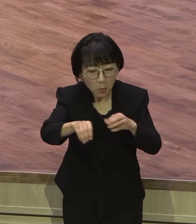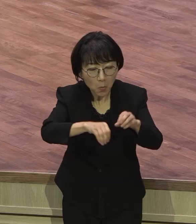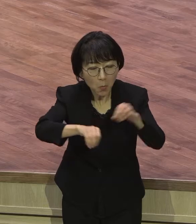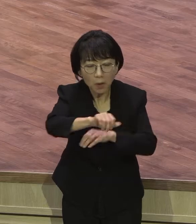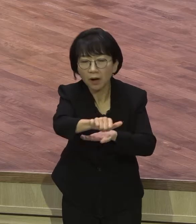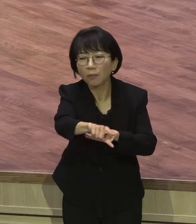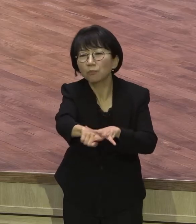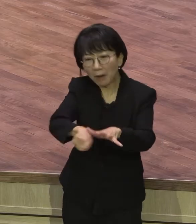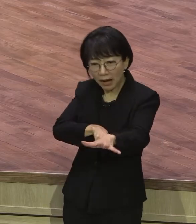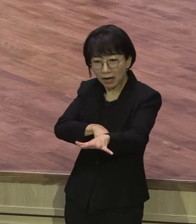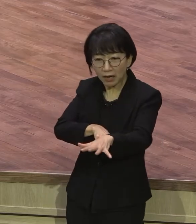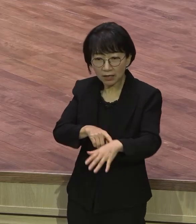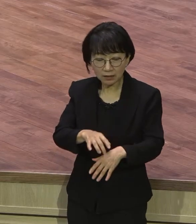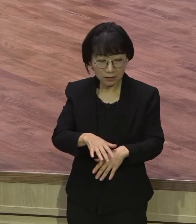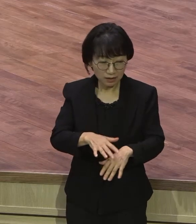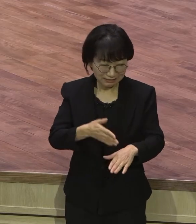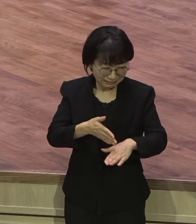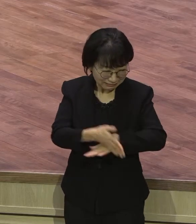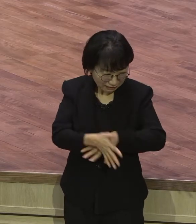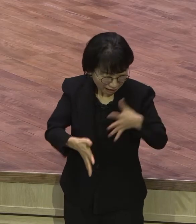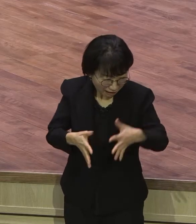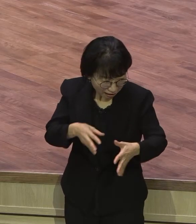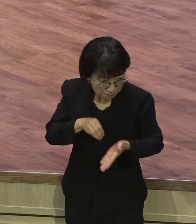된다. 무슨 말씀하고 있어요?